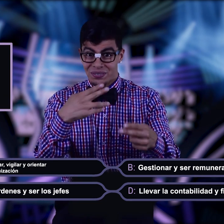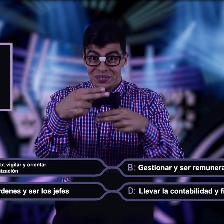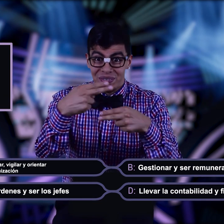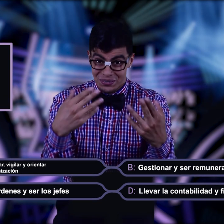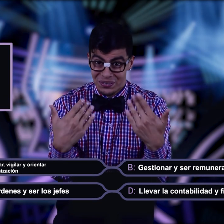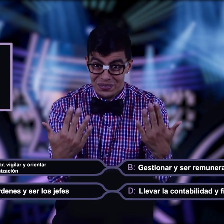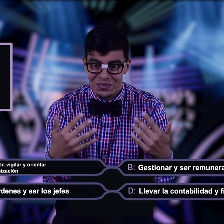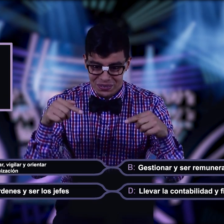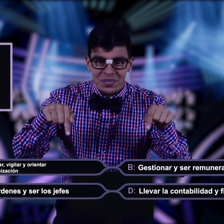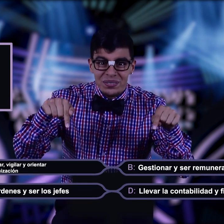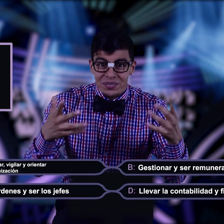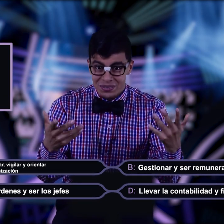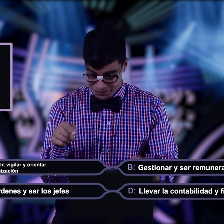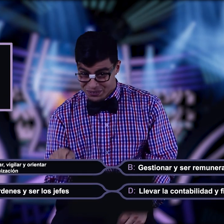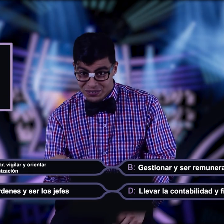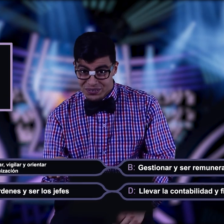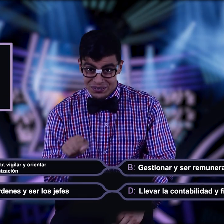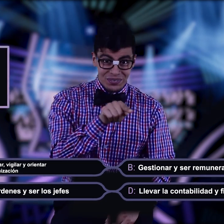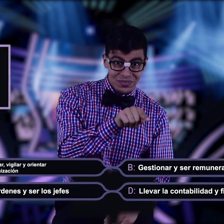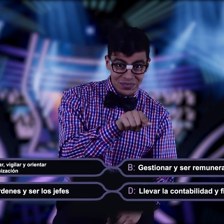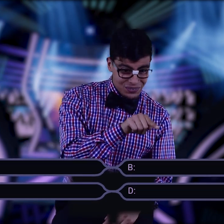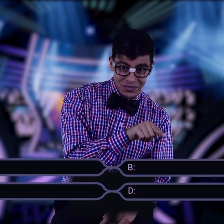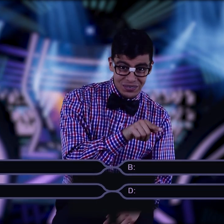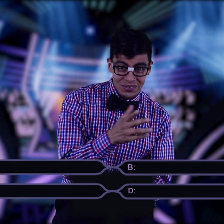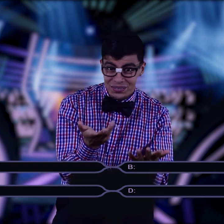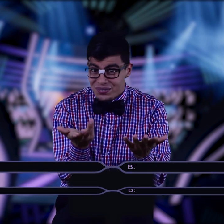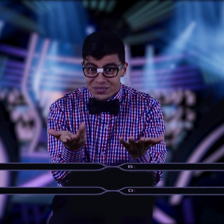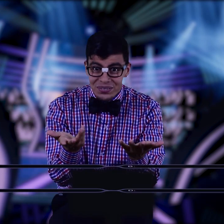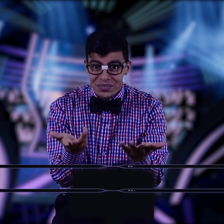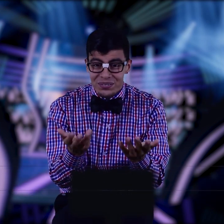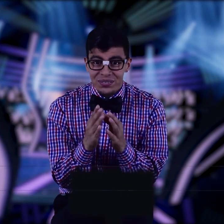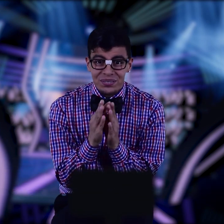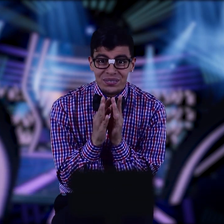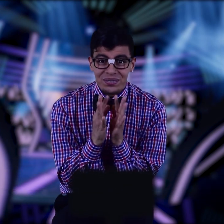escriban en el chat. Escribe en el chat. ¿Cuál de estas opciones es?